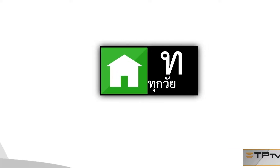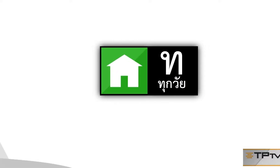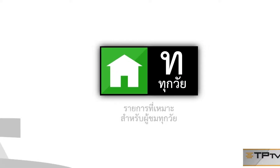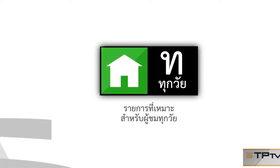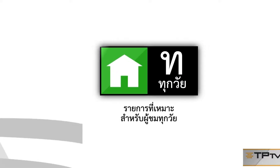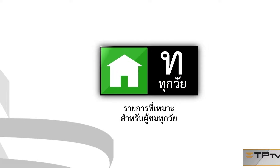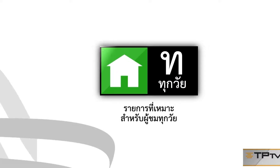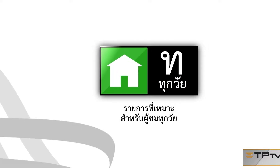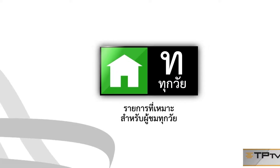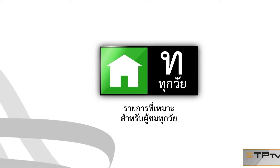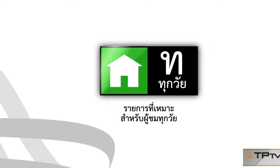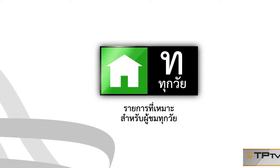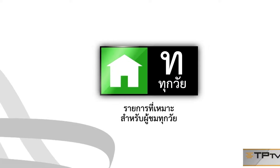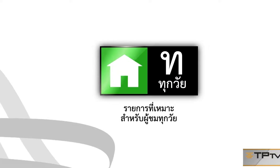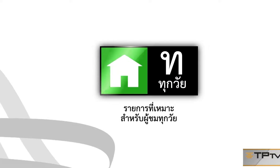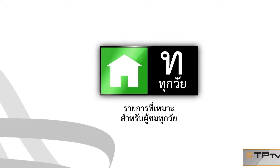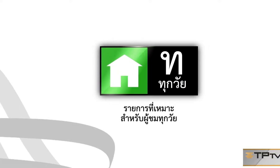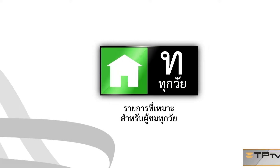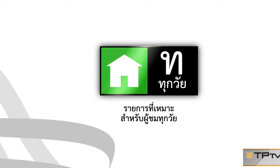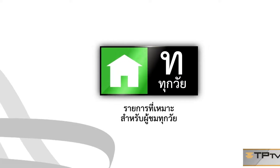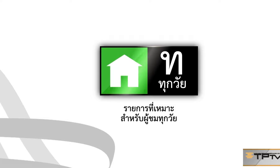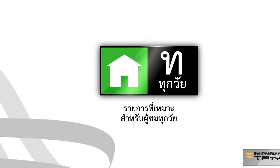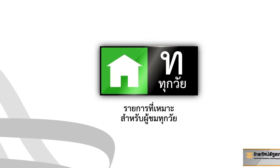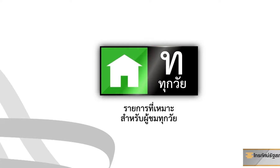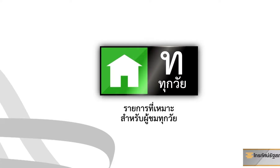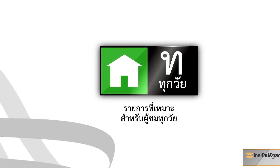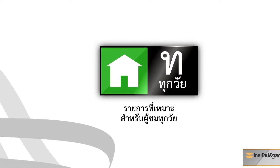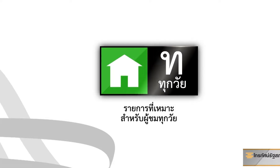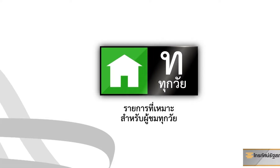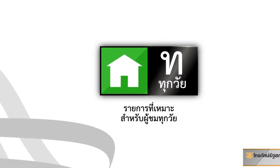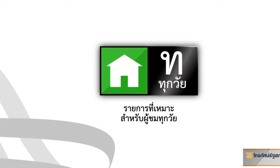รายการต่อไปนี้เป็นรายการทั่วไปสามารถรับชมได้ทุกวัย